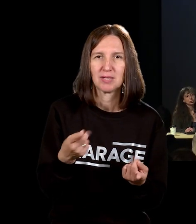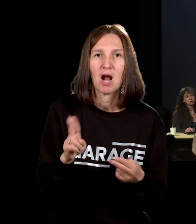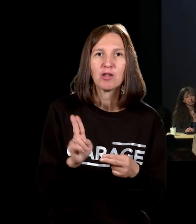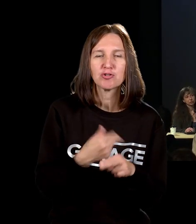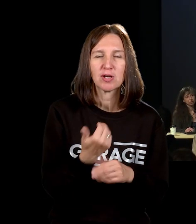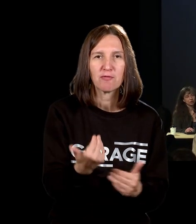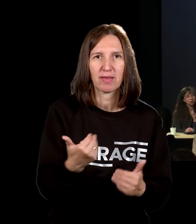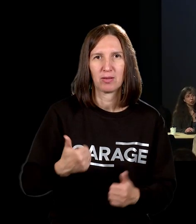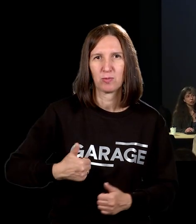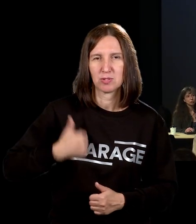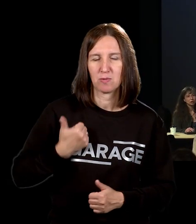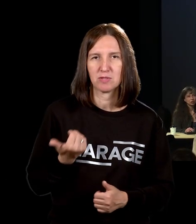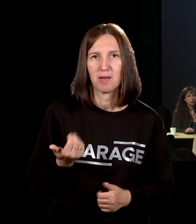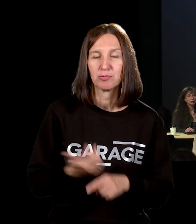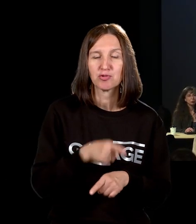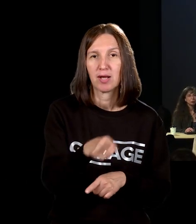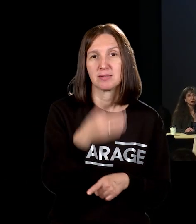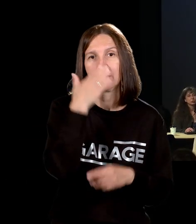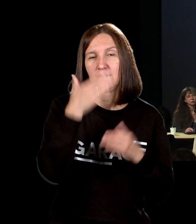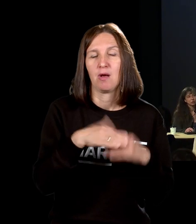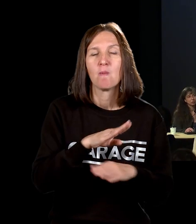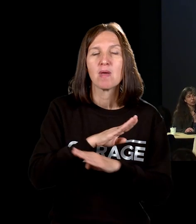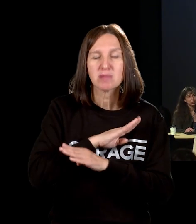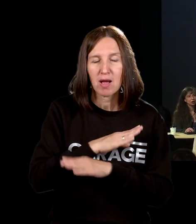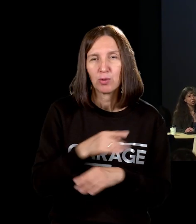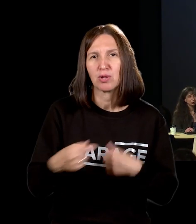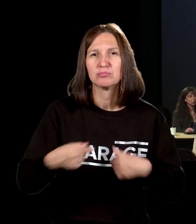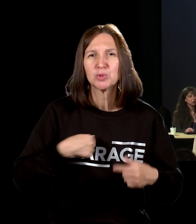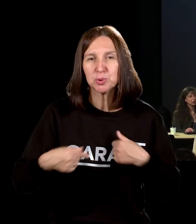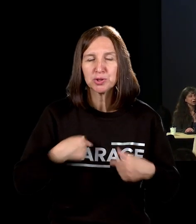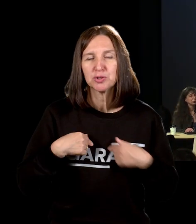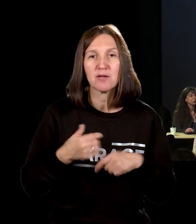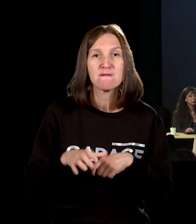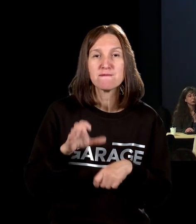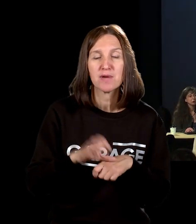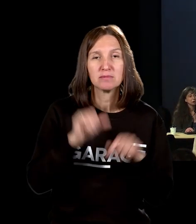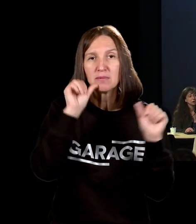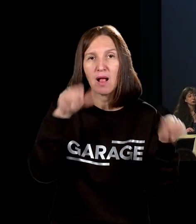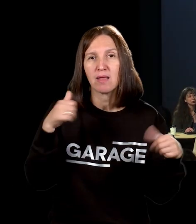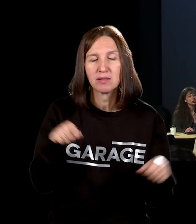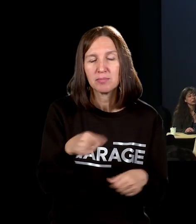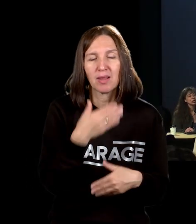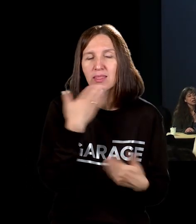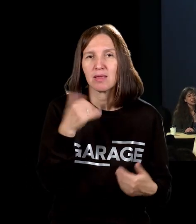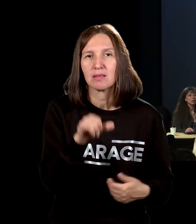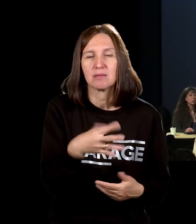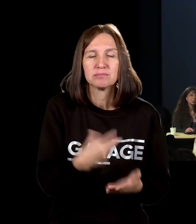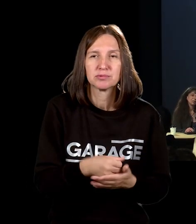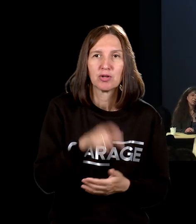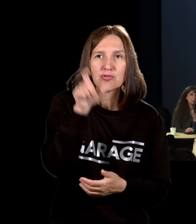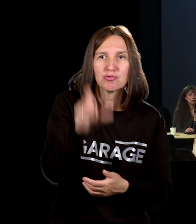их достоинства. То есть они не только умирают, они не только претерпевают муки, они еще абсолютно анонимны, абсолютно лишены достоинства,